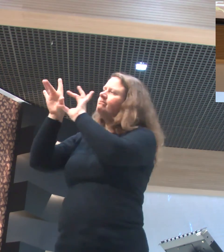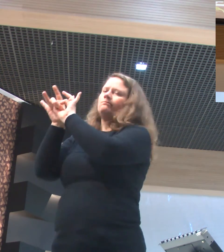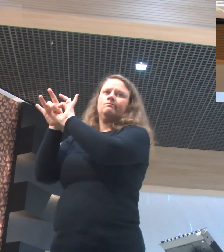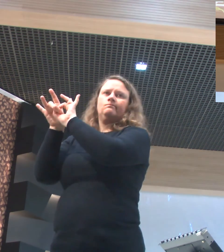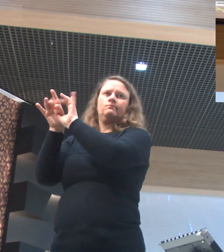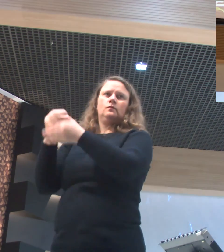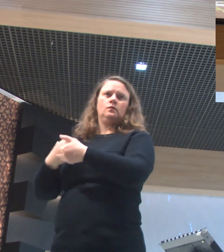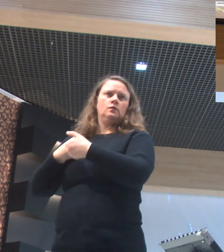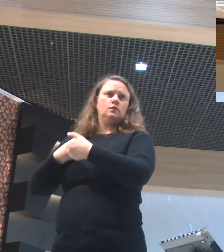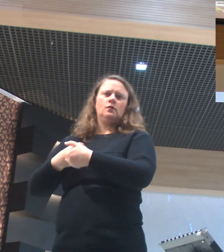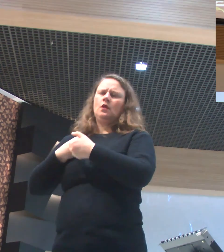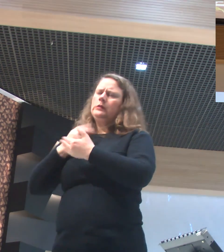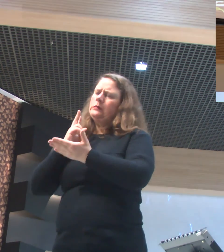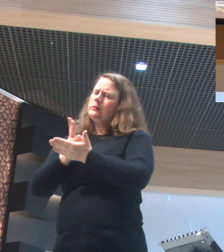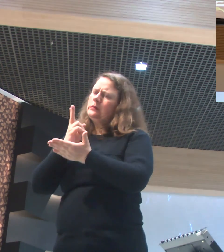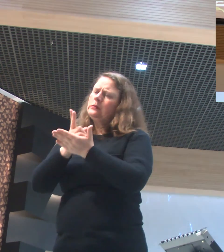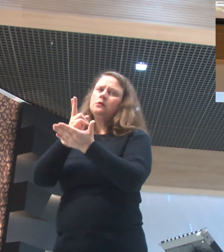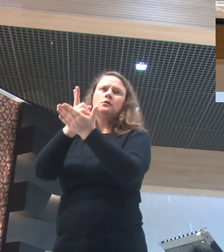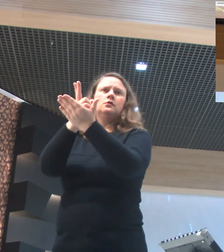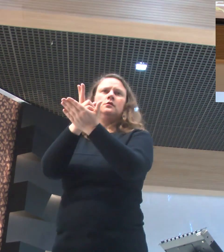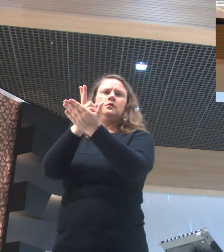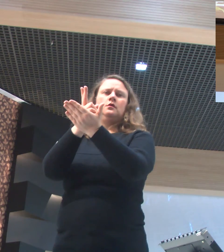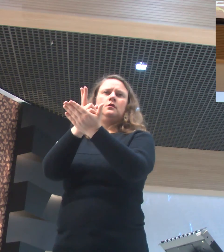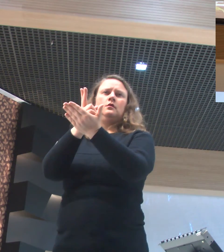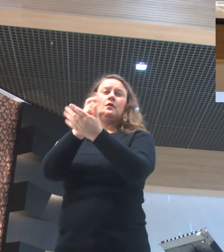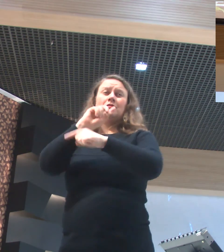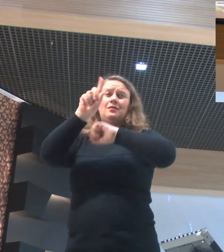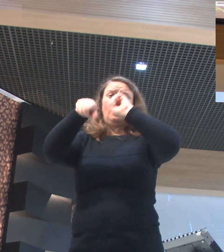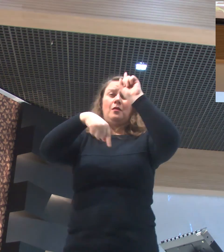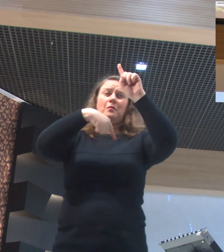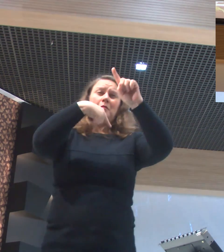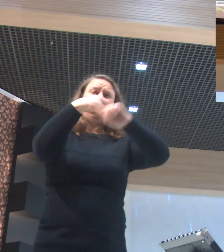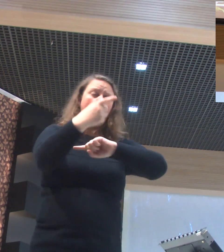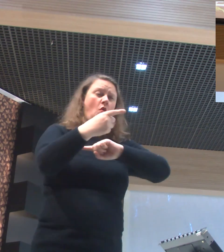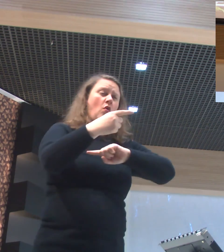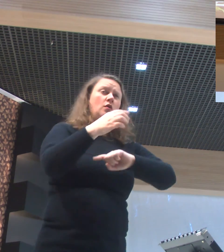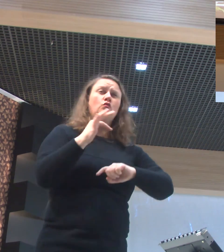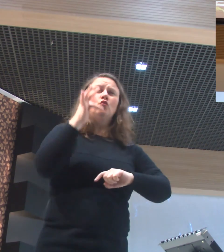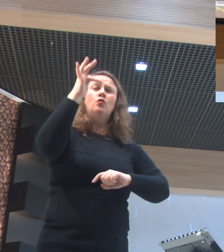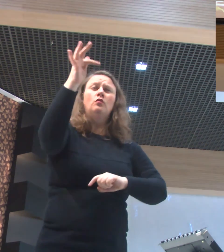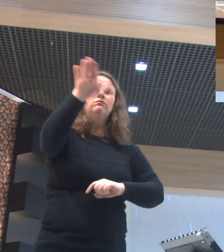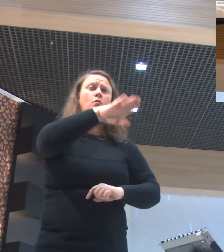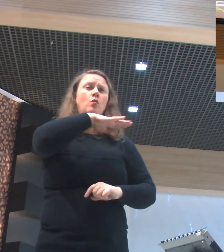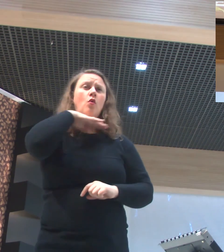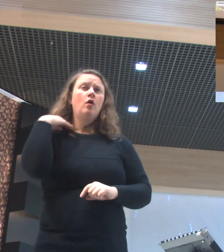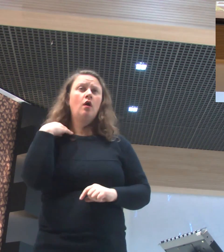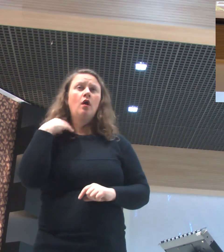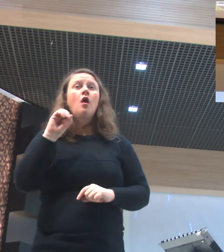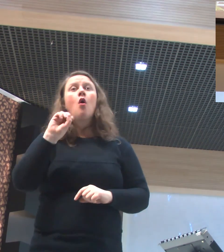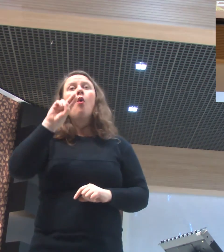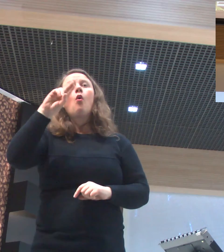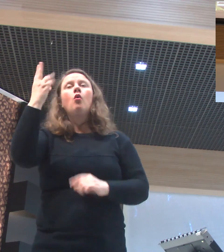vivamos com Ele. E quando a gente deixar de viver nesse mundo, quando os nossos dias se acabarem aqui, ou quando